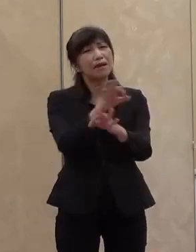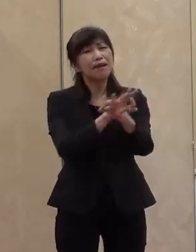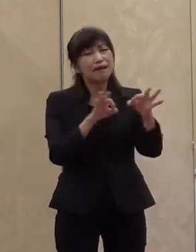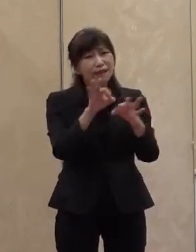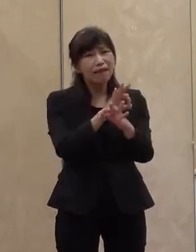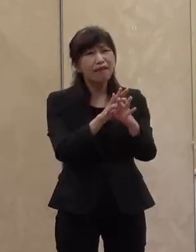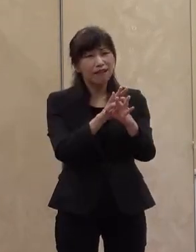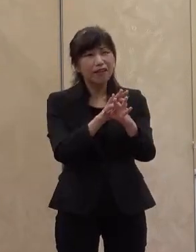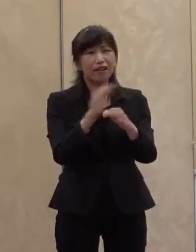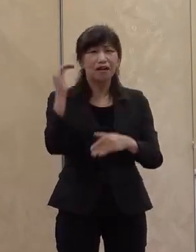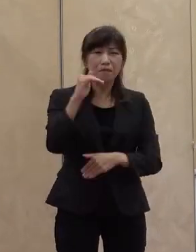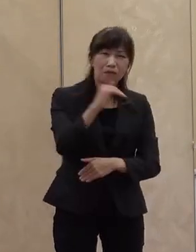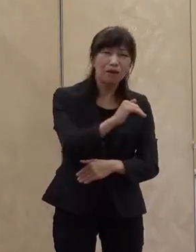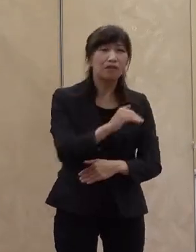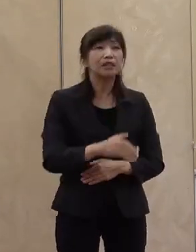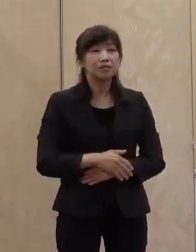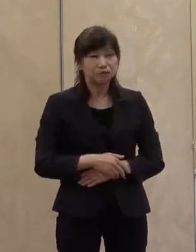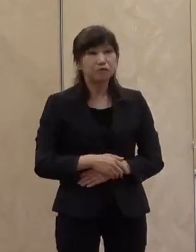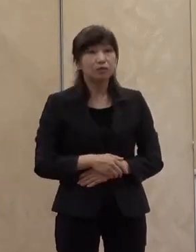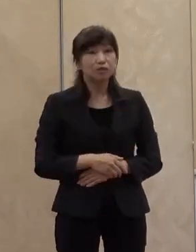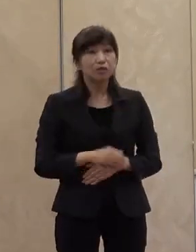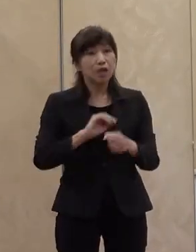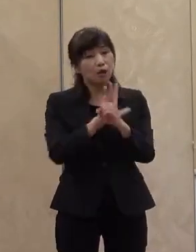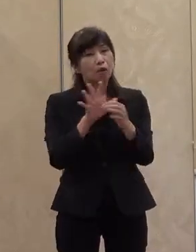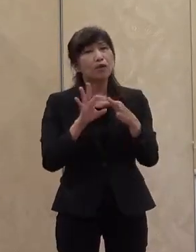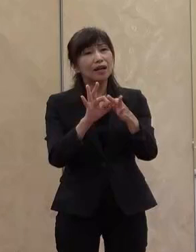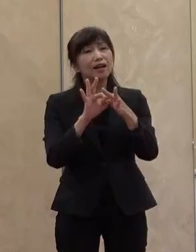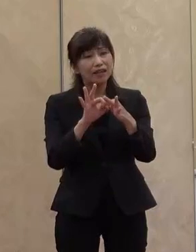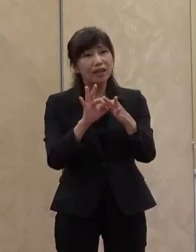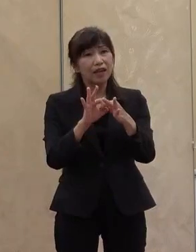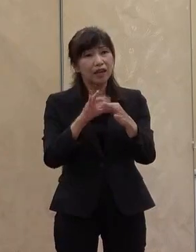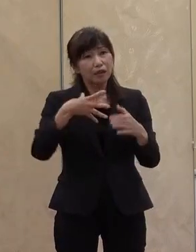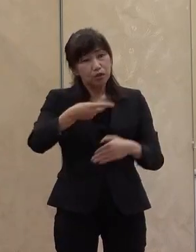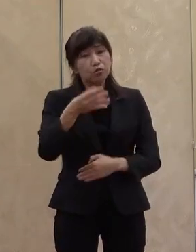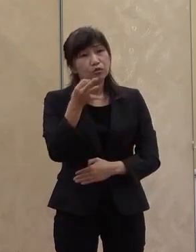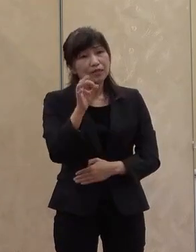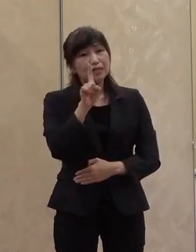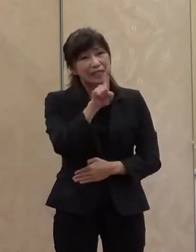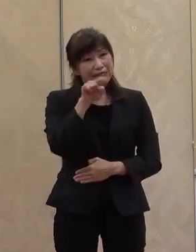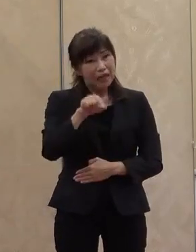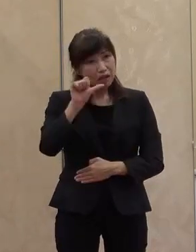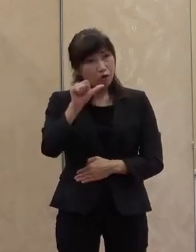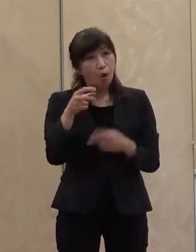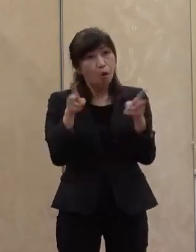で、コロナ関係の融資枠は今 1.5 兆円作っています。